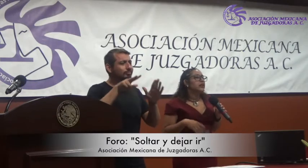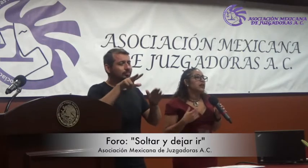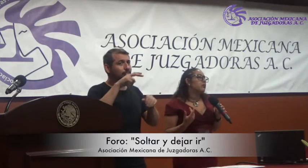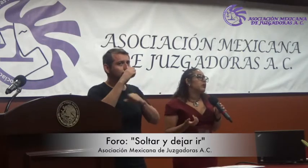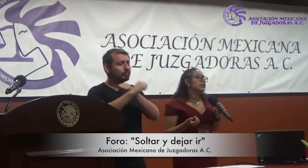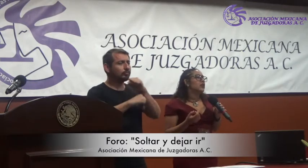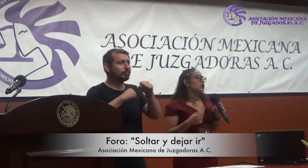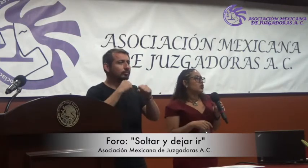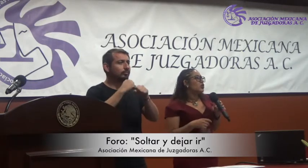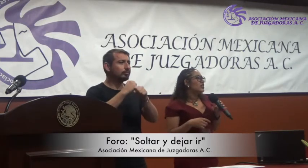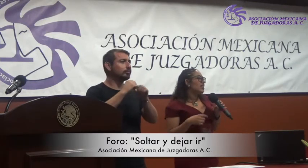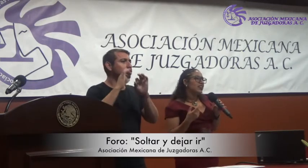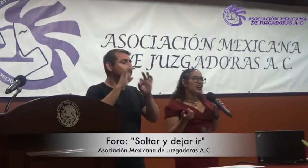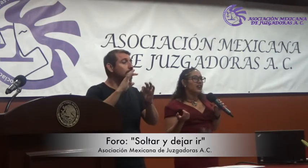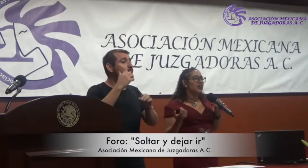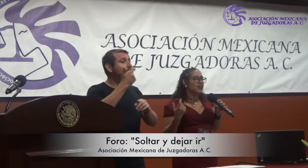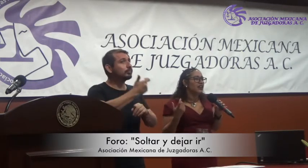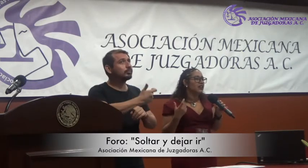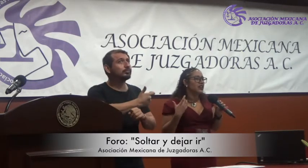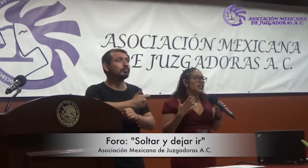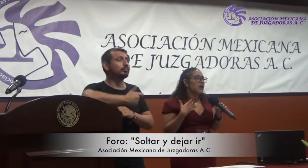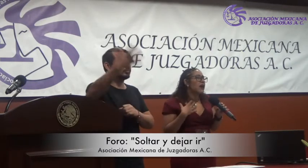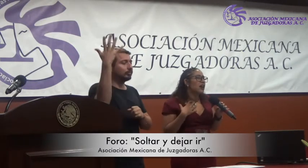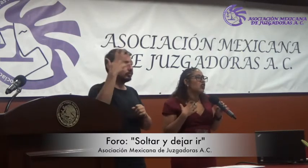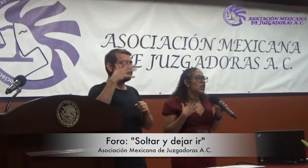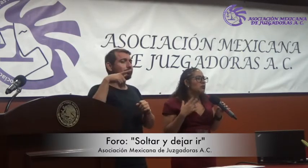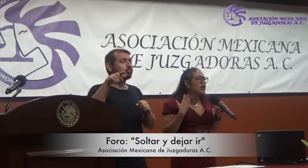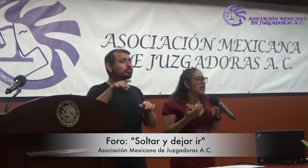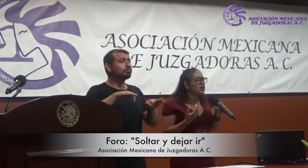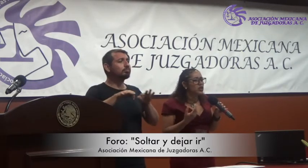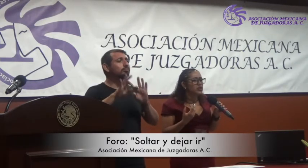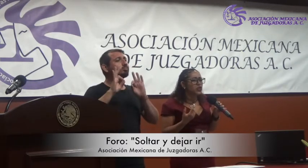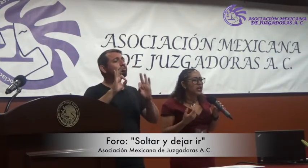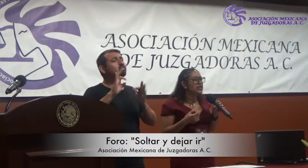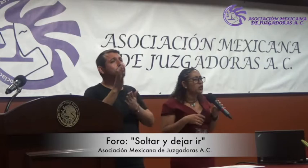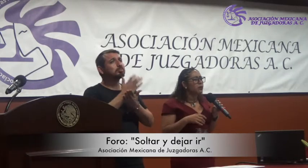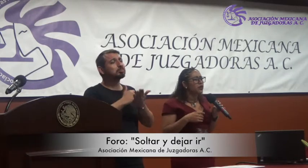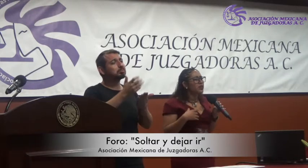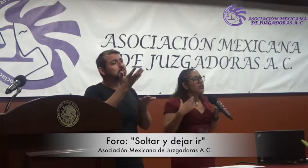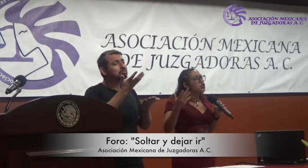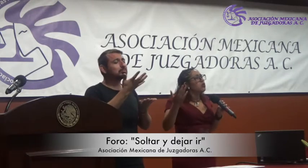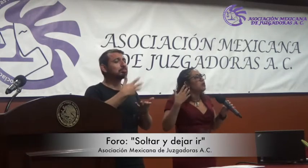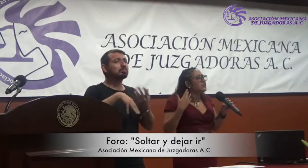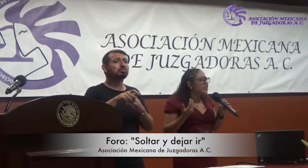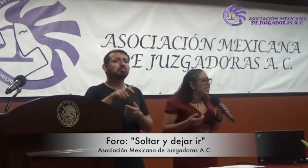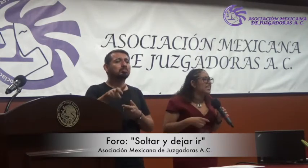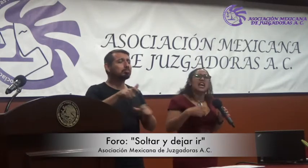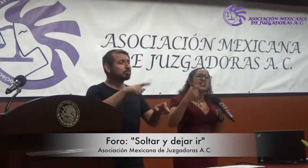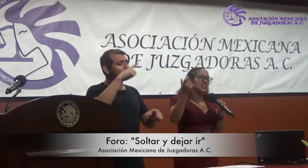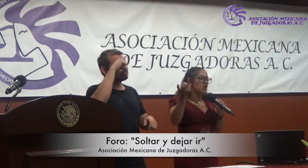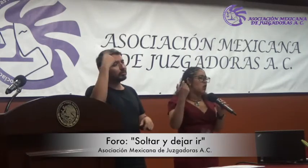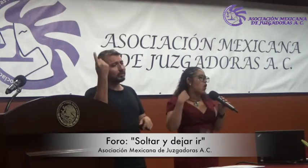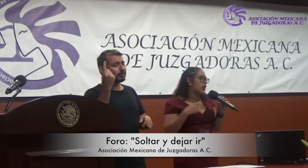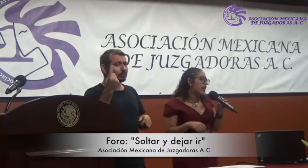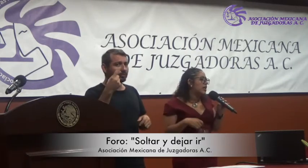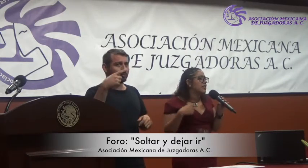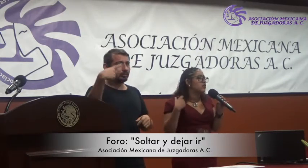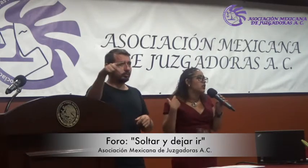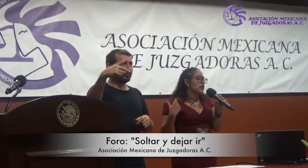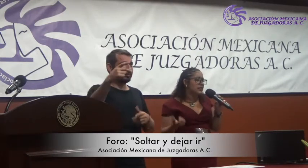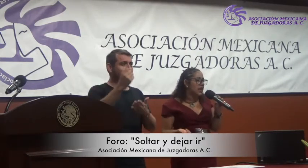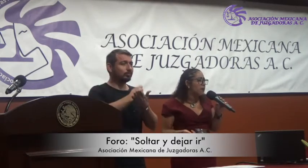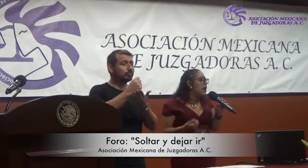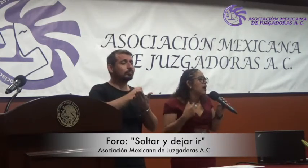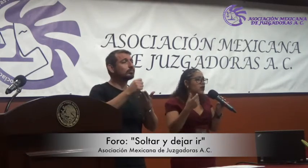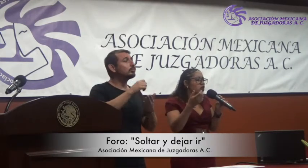caro, que pues le costó, sí, trabajo también, su esfuerzo, pero tuvo más facilidades como un